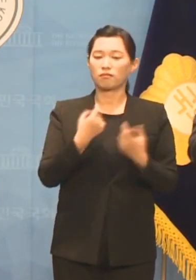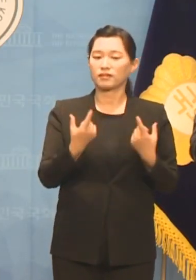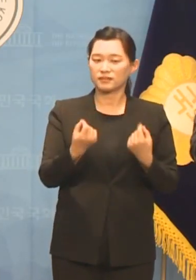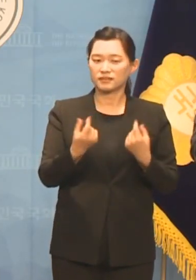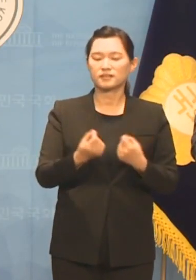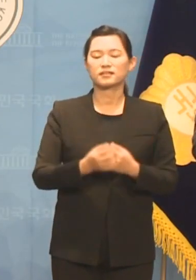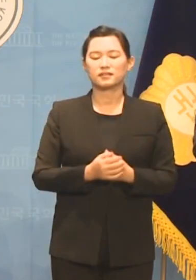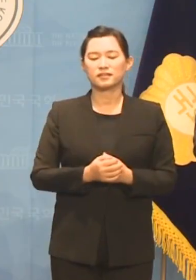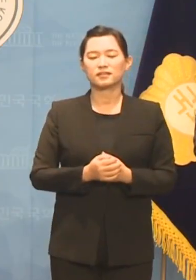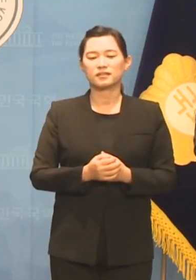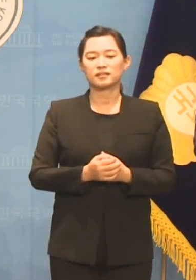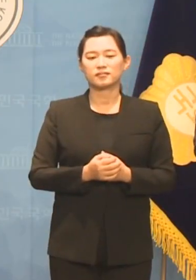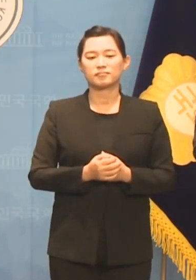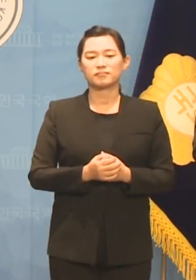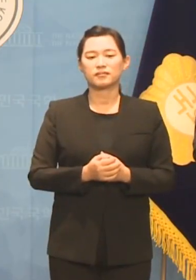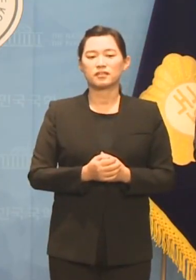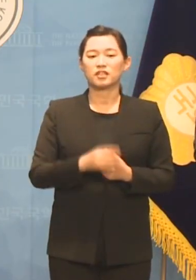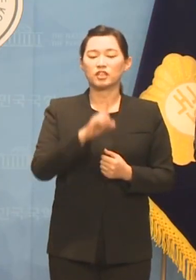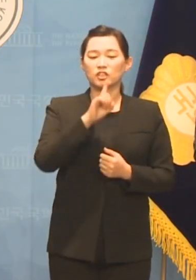말씀하셨던 것처럼